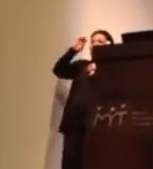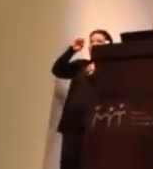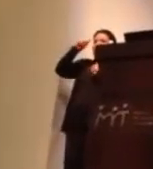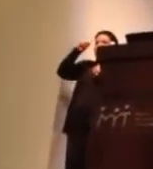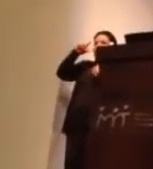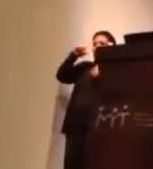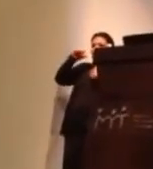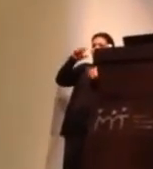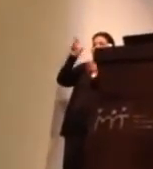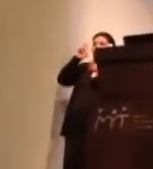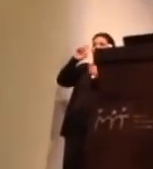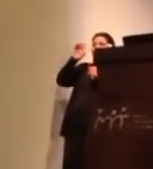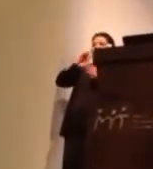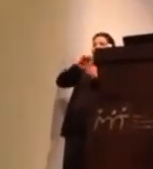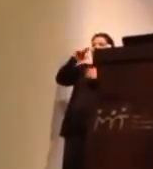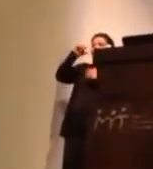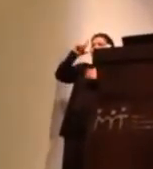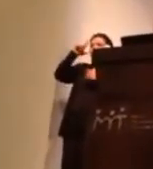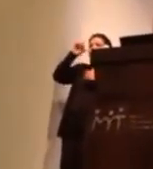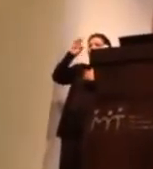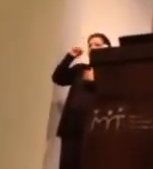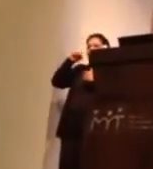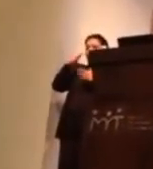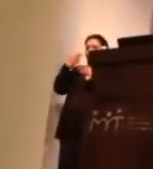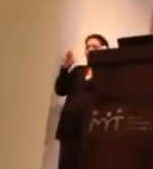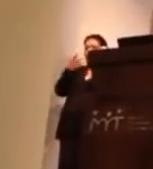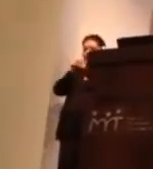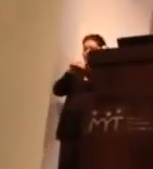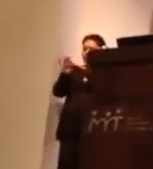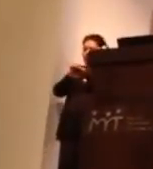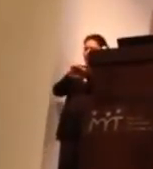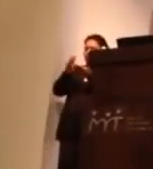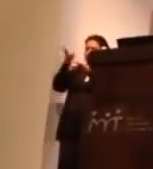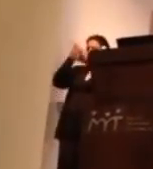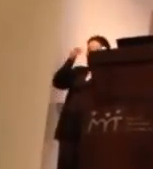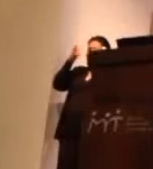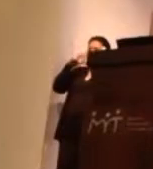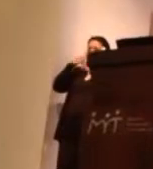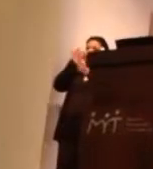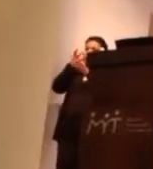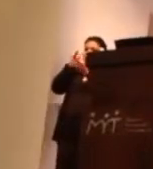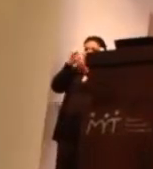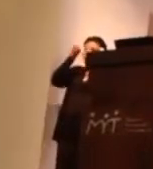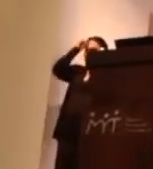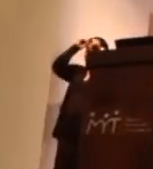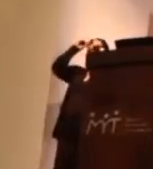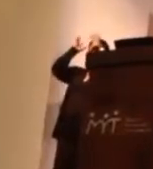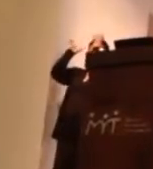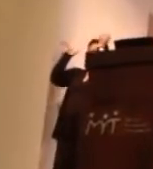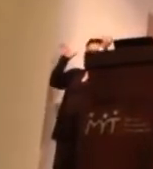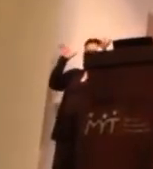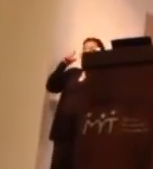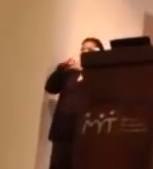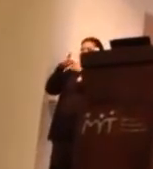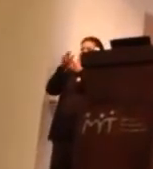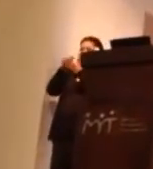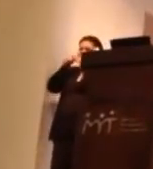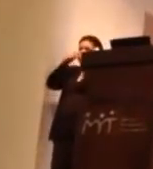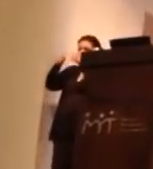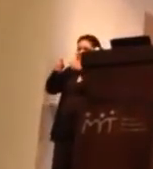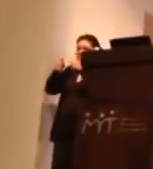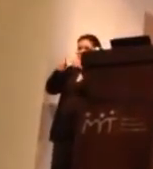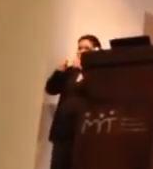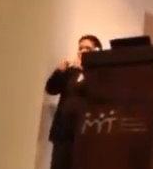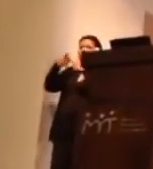nos concentramos, estamos en alfa. Cuando estamos leyendo algo, nos queremos aprender algo, estamos en alfa. Cuando nos estamos quedando así medio